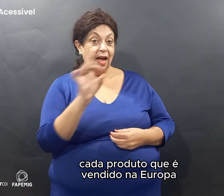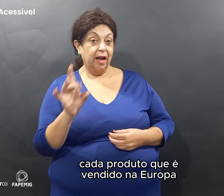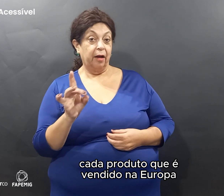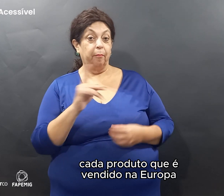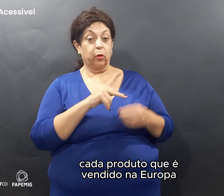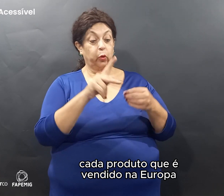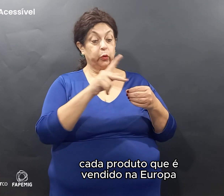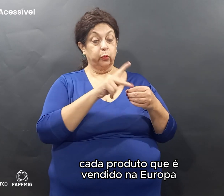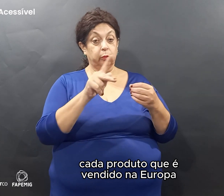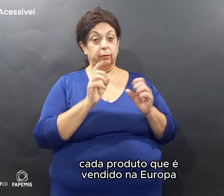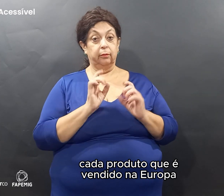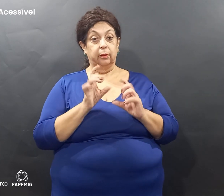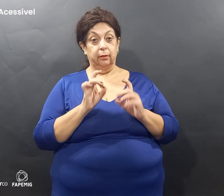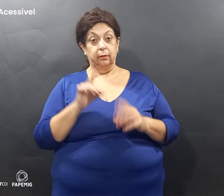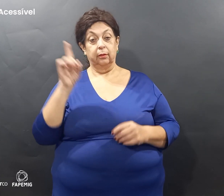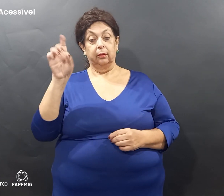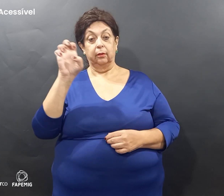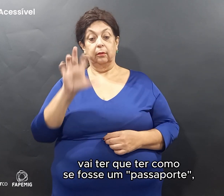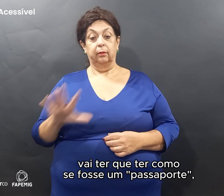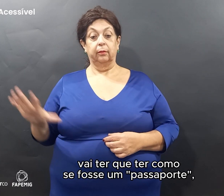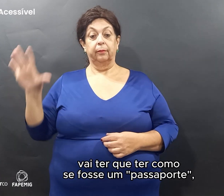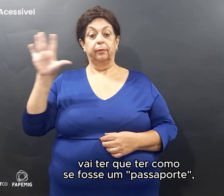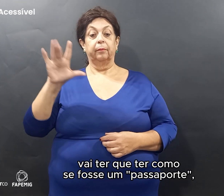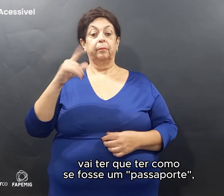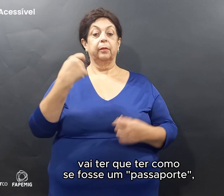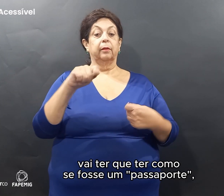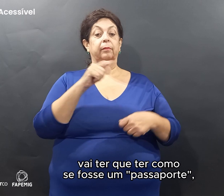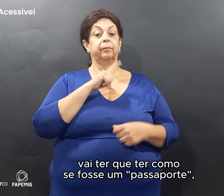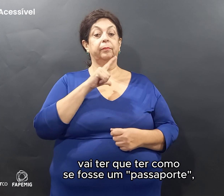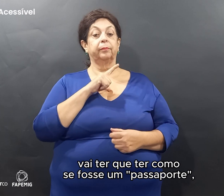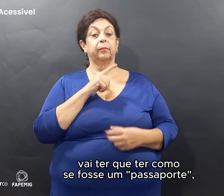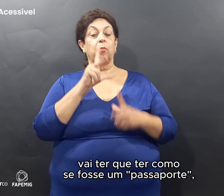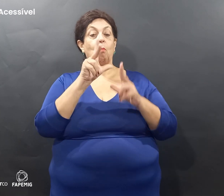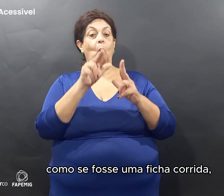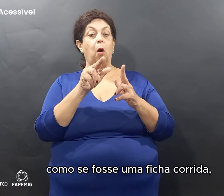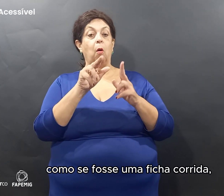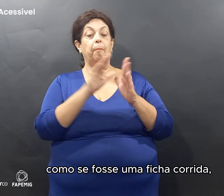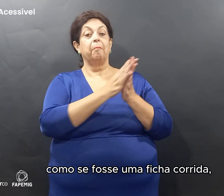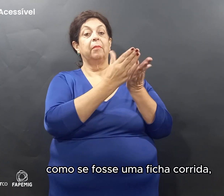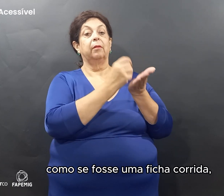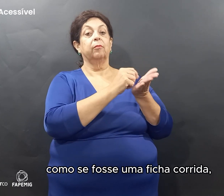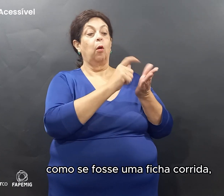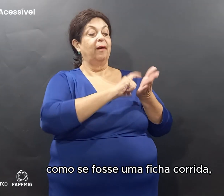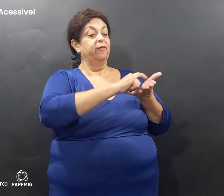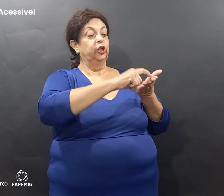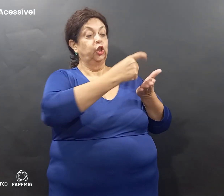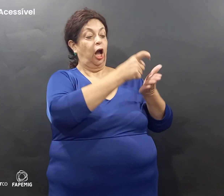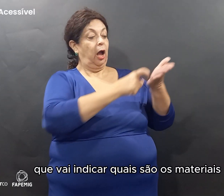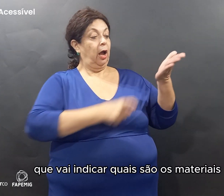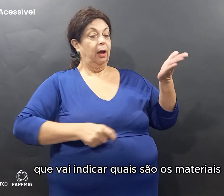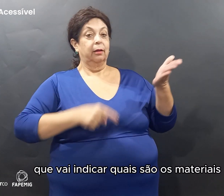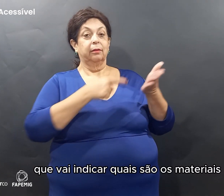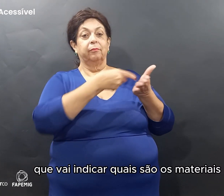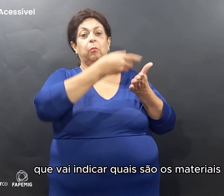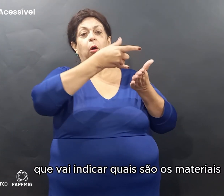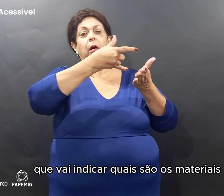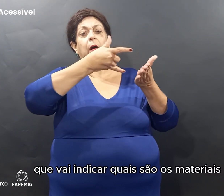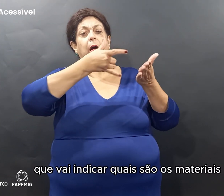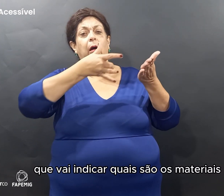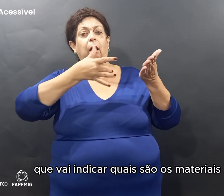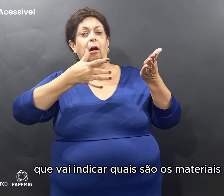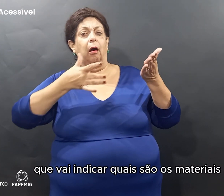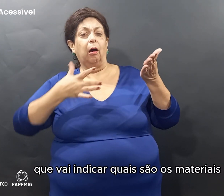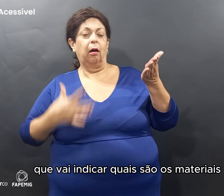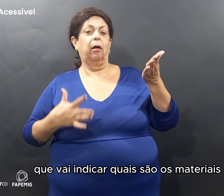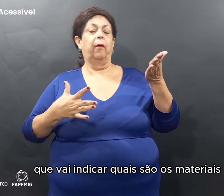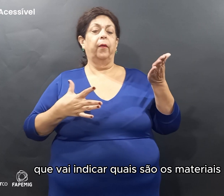é vendido na Europa vai ter que ter como se fosse um passaporte, como se fosse uma ficha corrida, que vai indicar